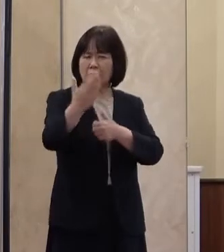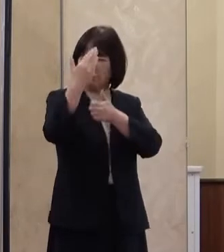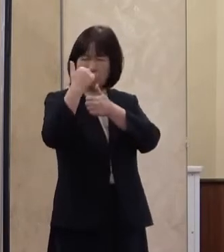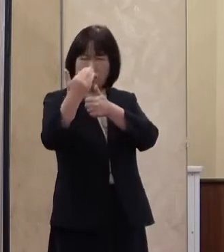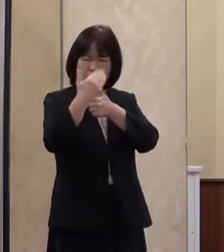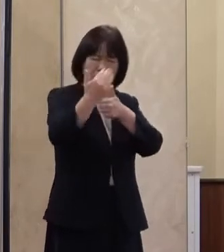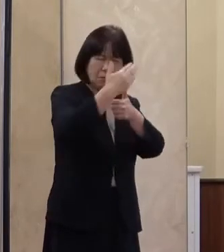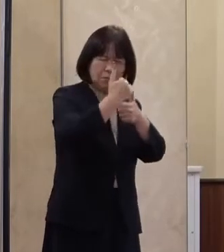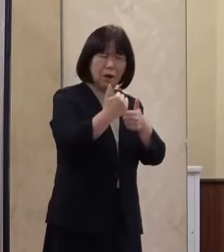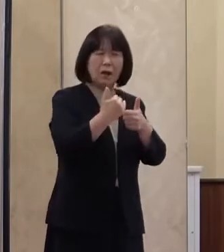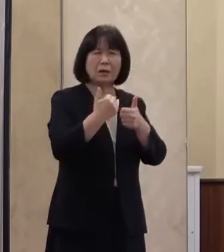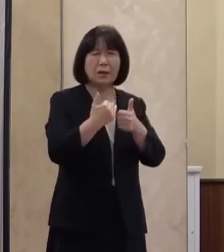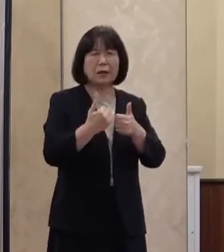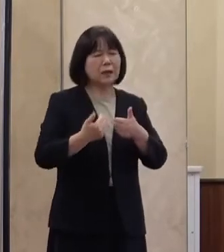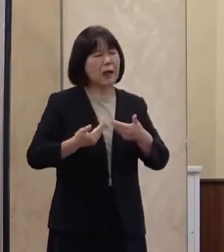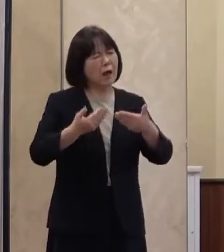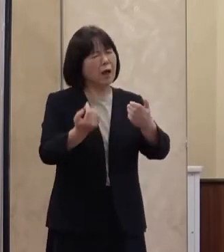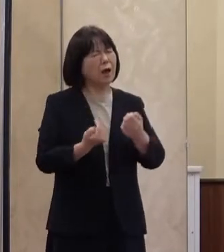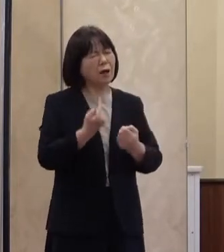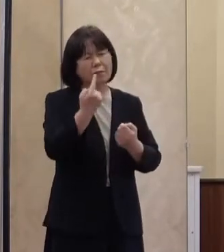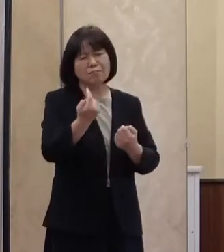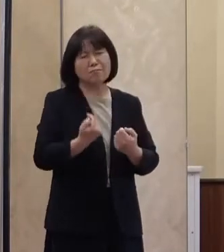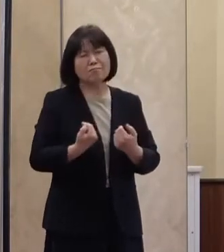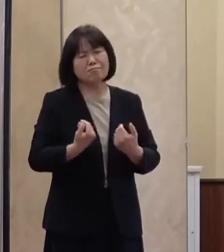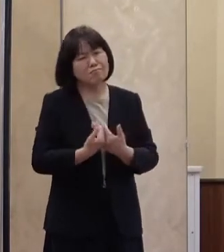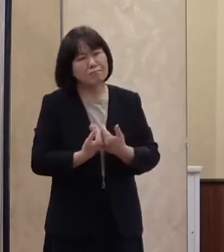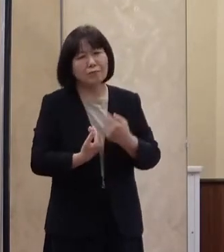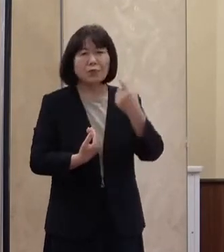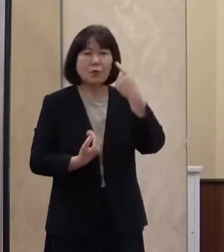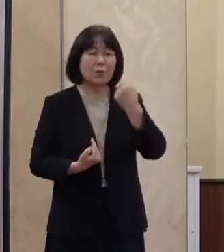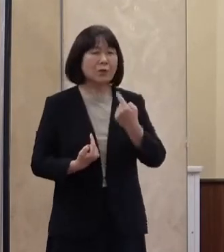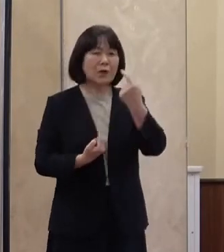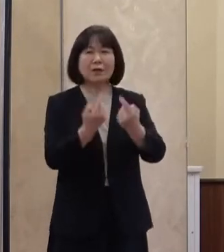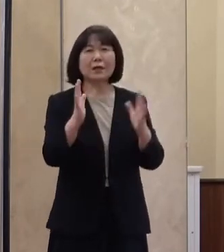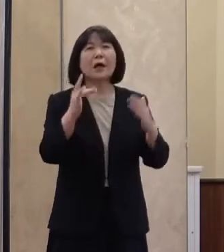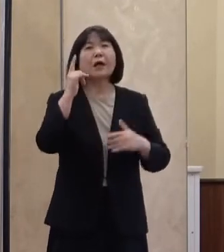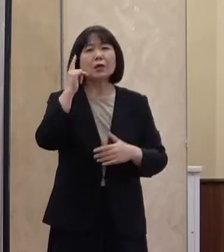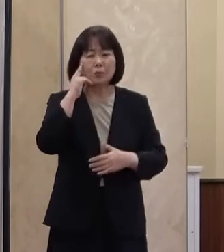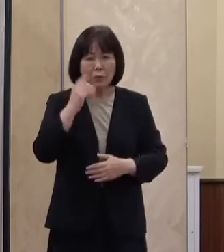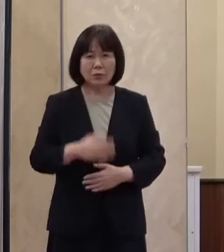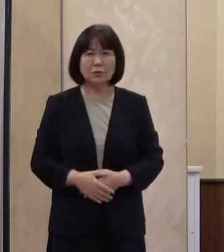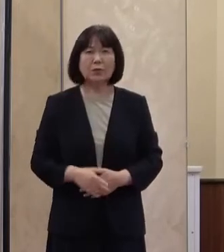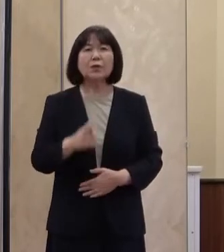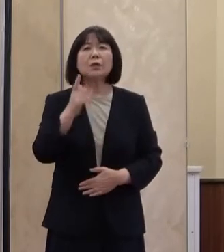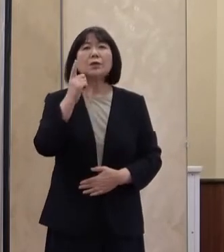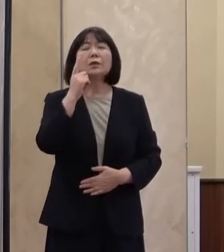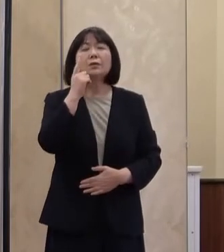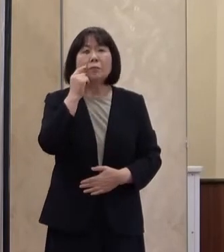う行く気がもう失せると思うんですけど、それでもし客引きにこう連れて行かれて、